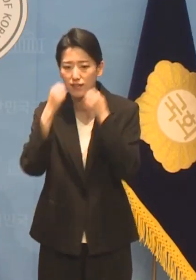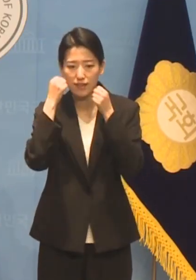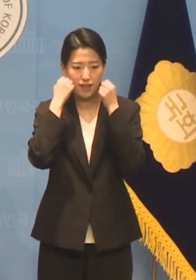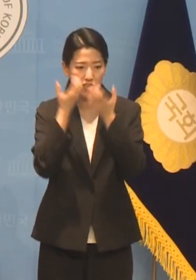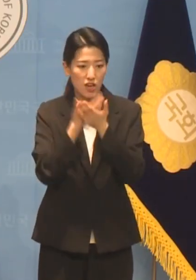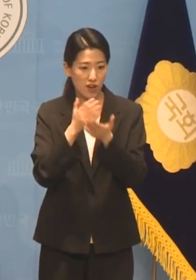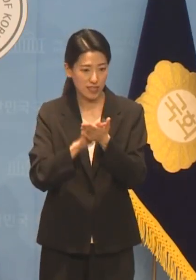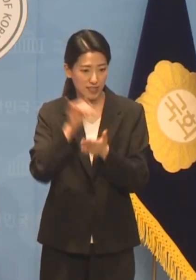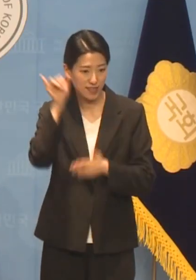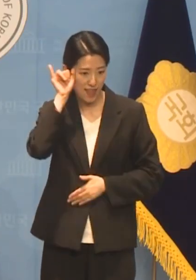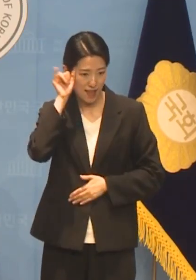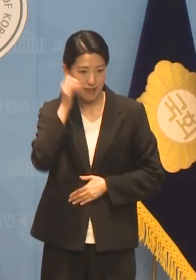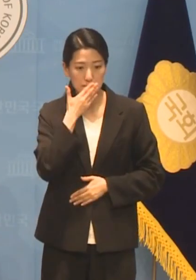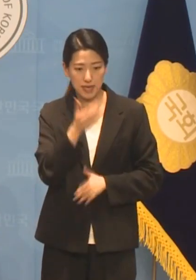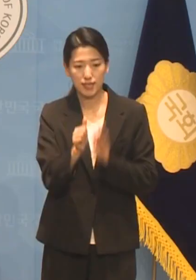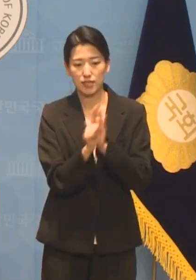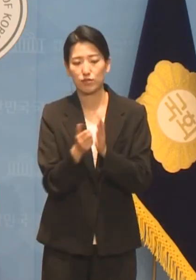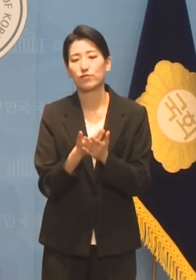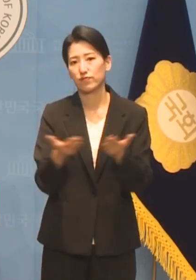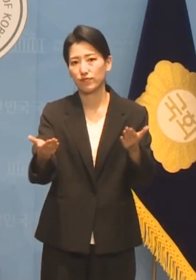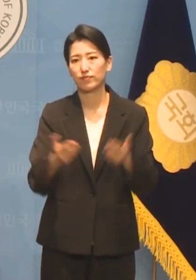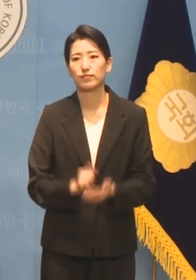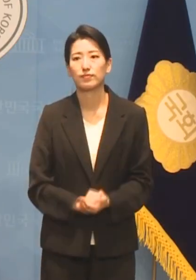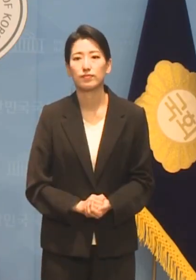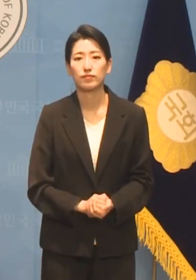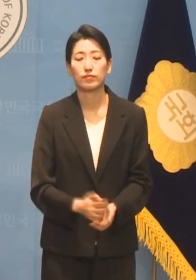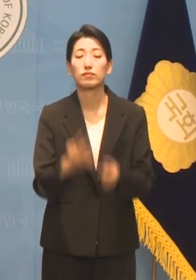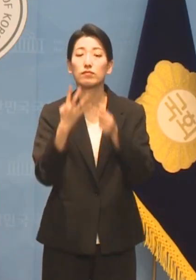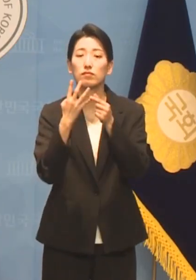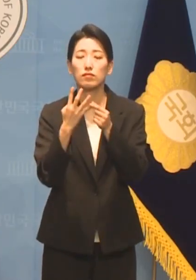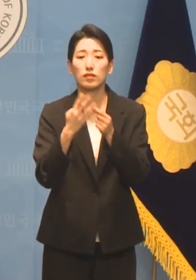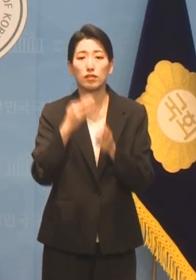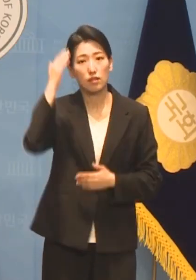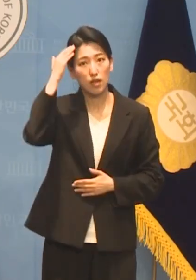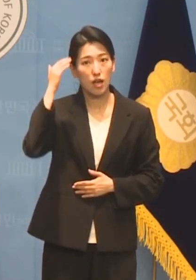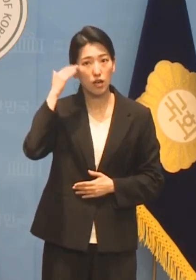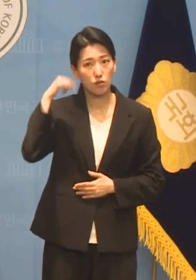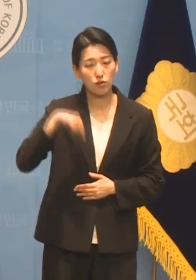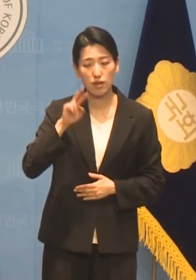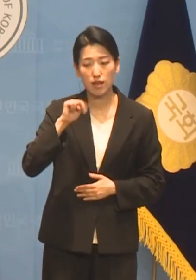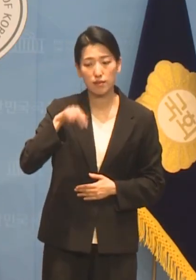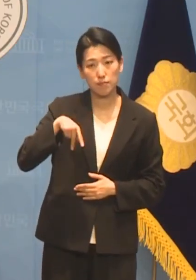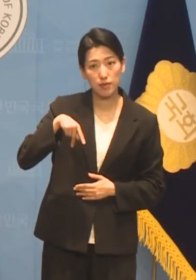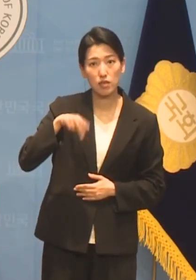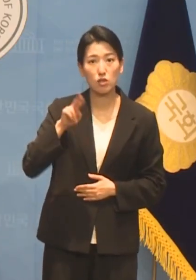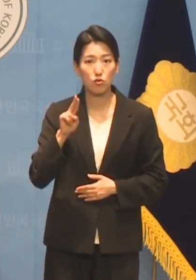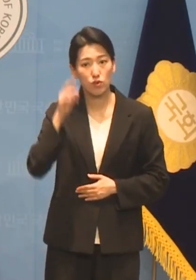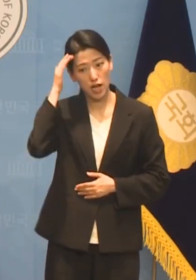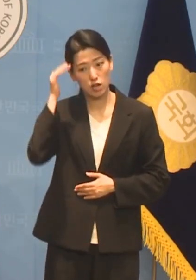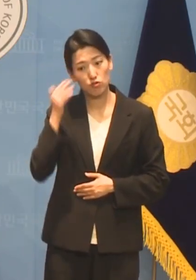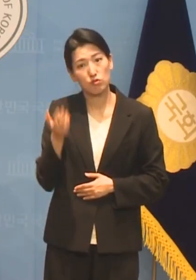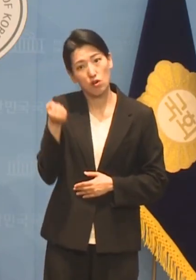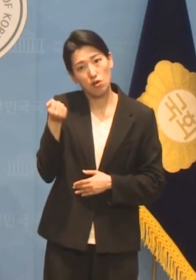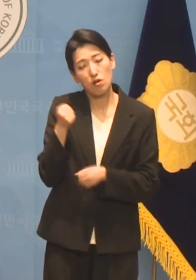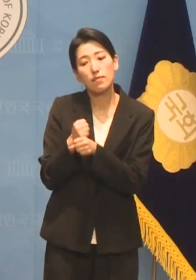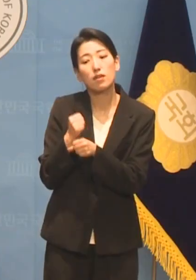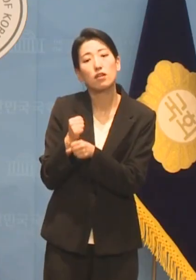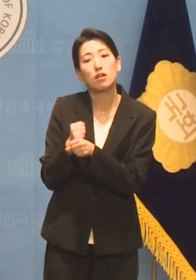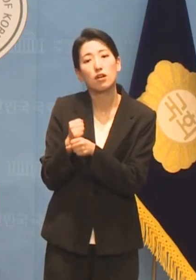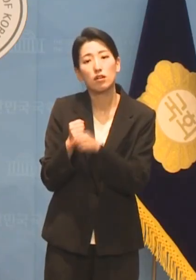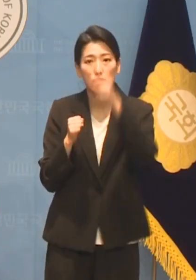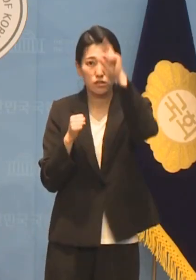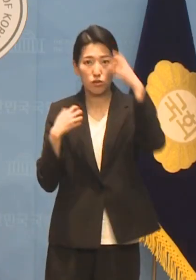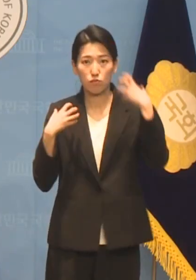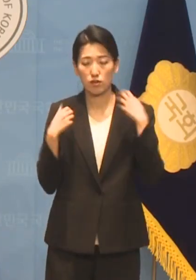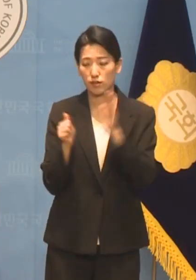일으키도록 지원하겠습니다. 넷째, 국산 NPU 활용 생태계를 정부가 직접 조성하여